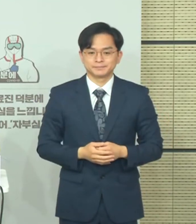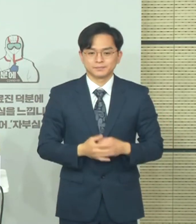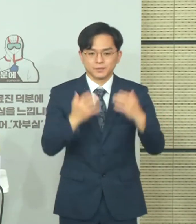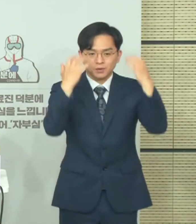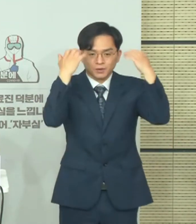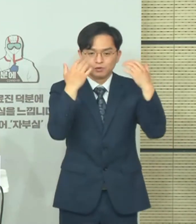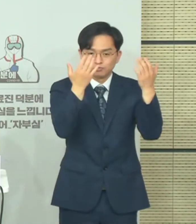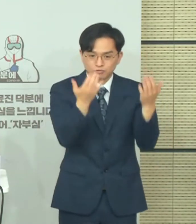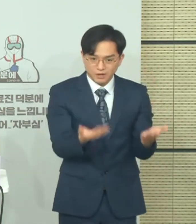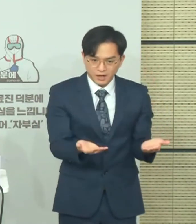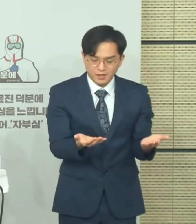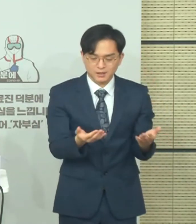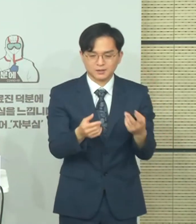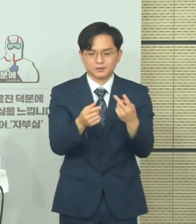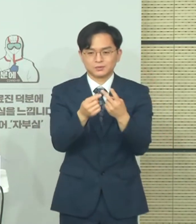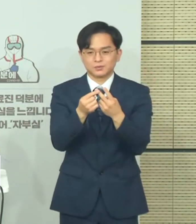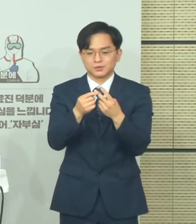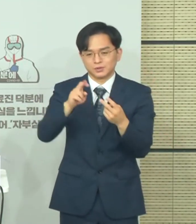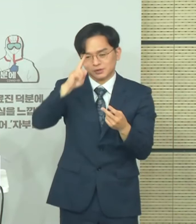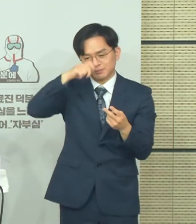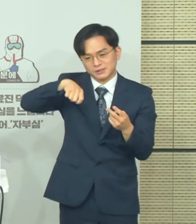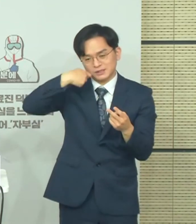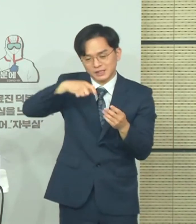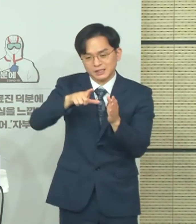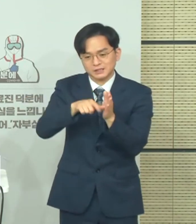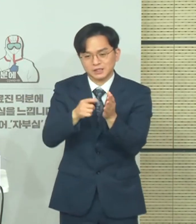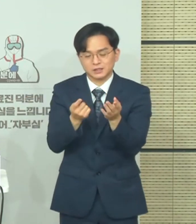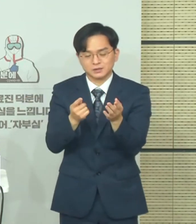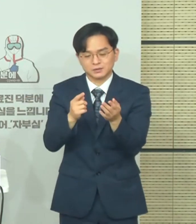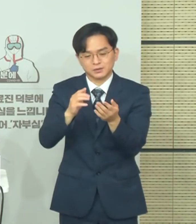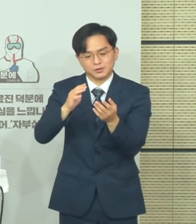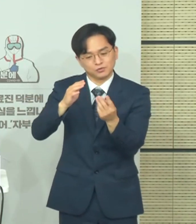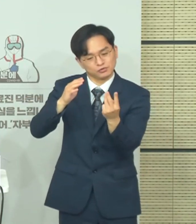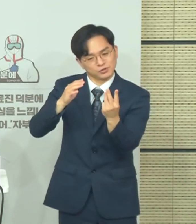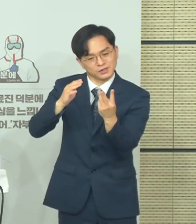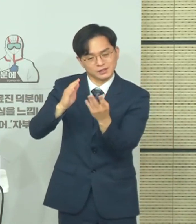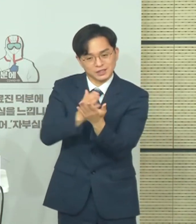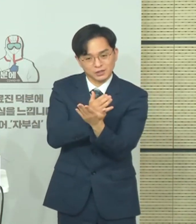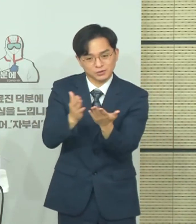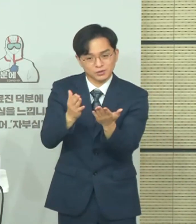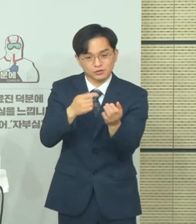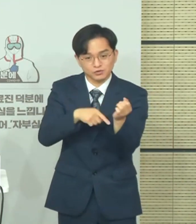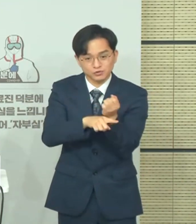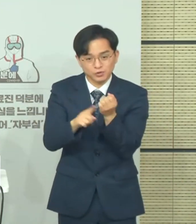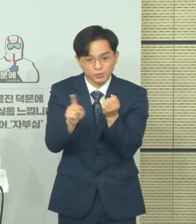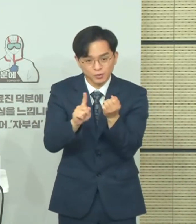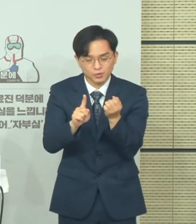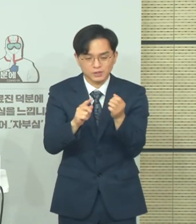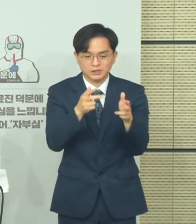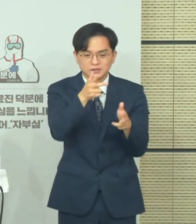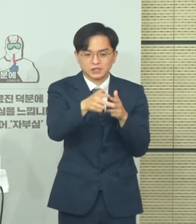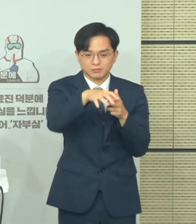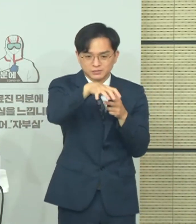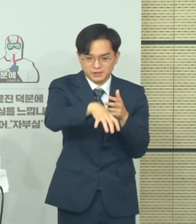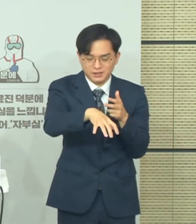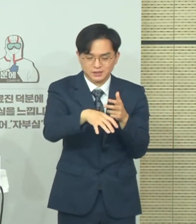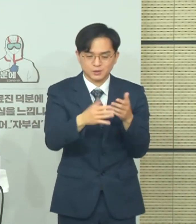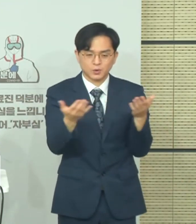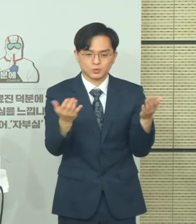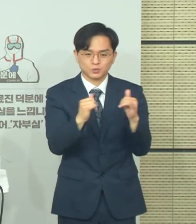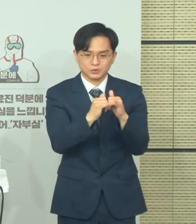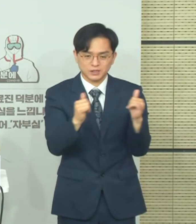점심시간 시차 운영은 노동자의 건강 뿐 아니라 사업장의 경제적 손실 예방을 위한 것이므로 각